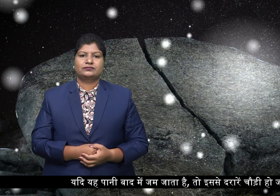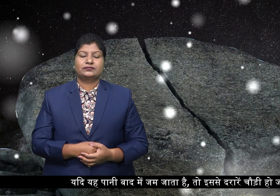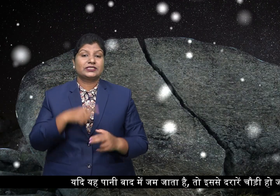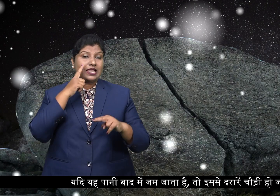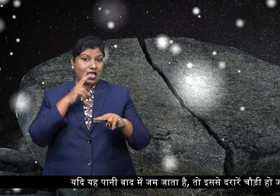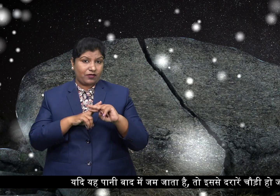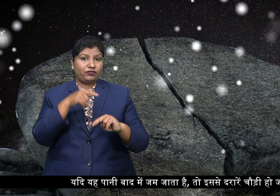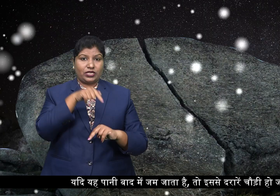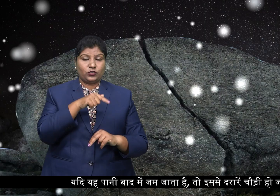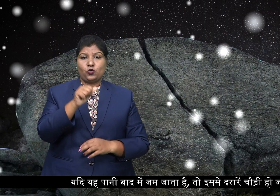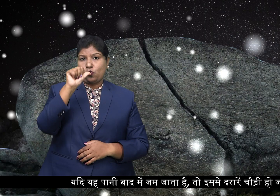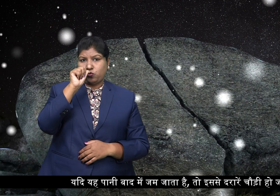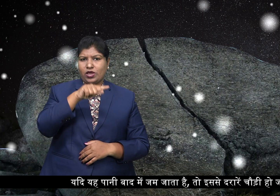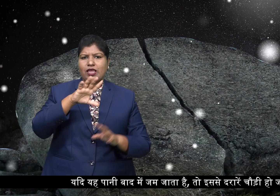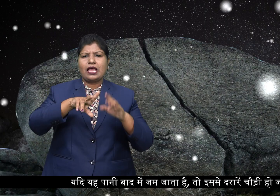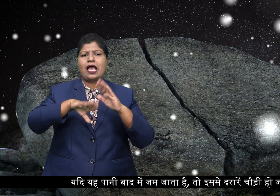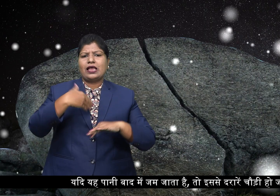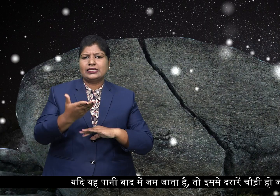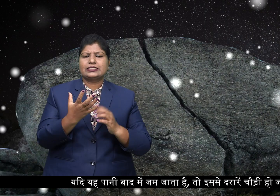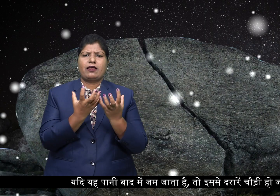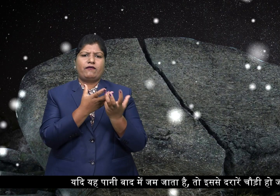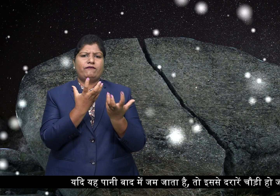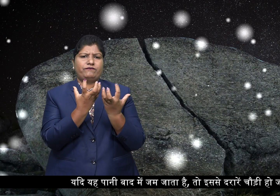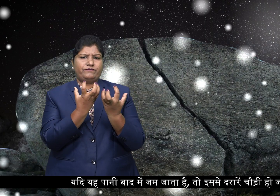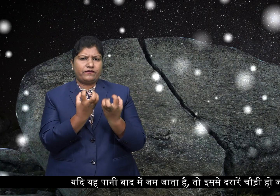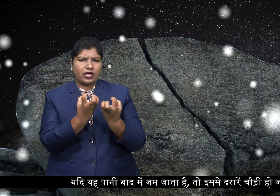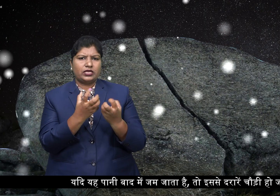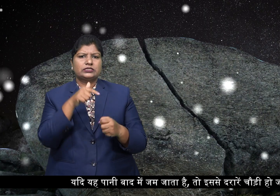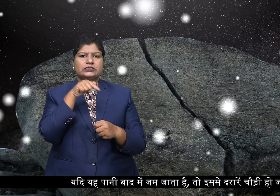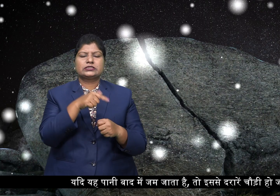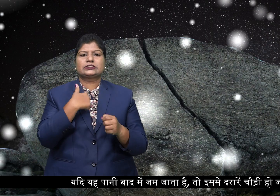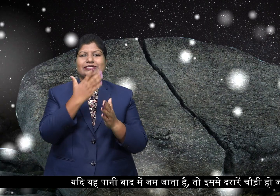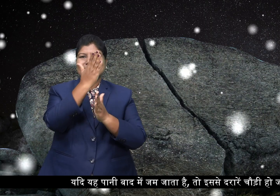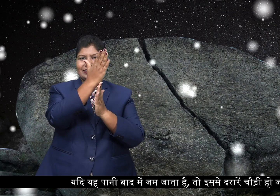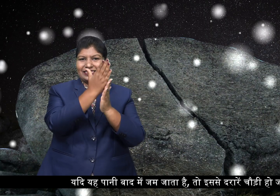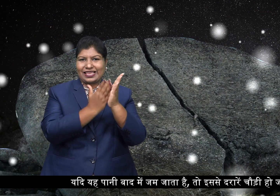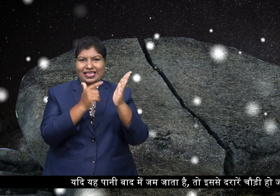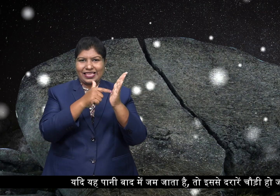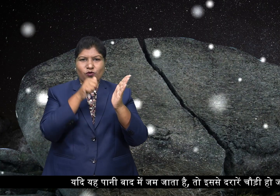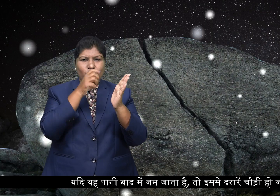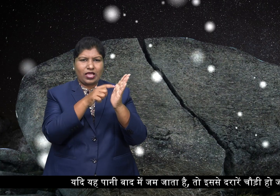यदि यह पानी बाद में जम जाता है तो इससे दरारें चौड़ी हो जाएगी।